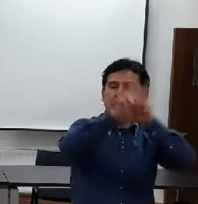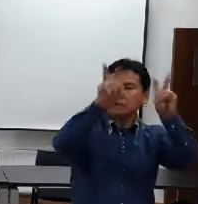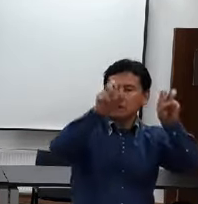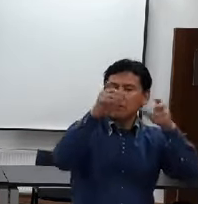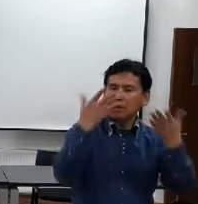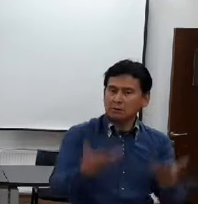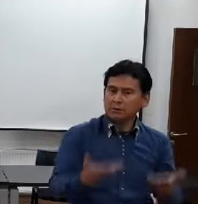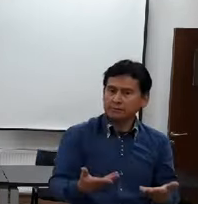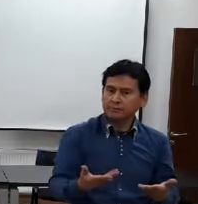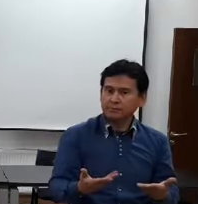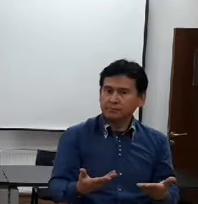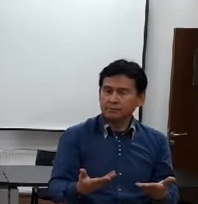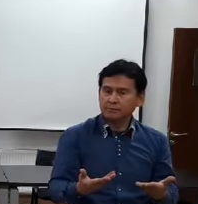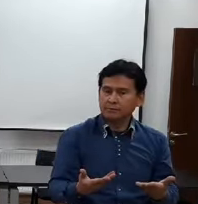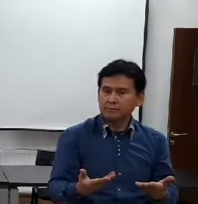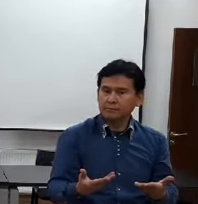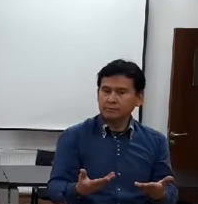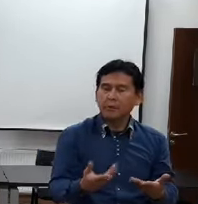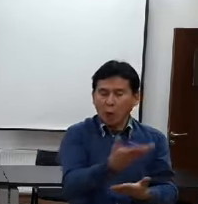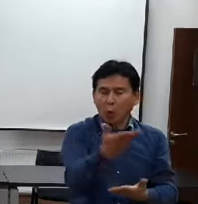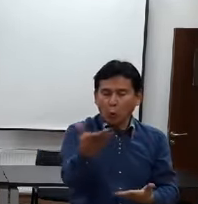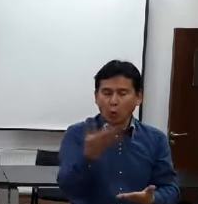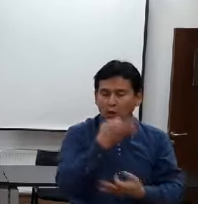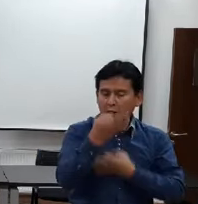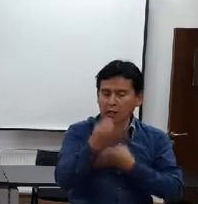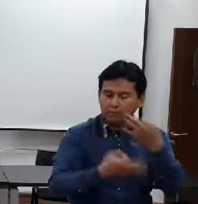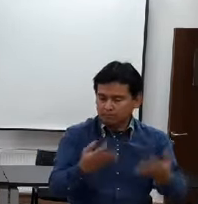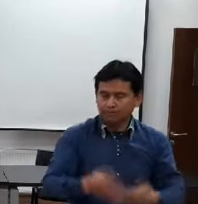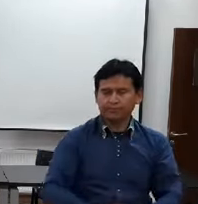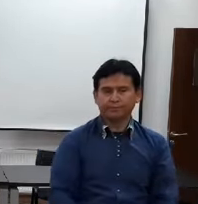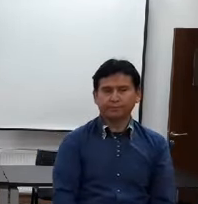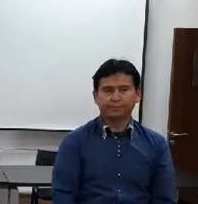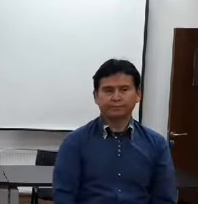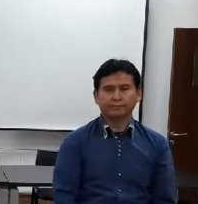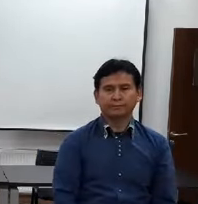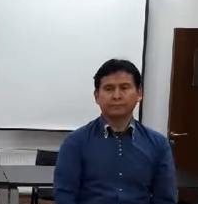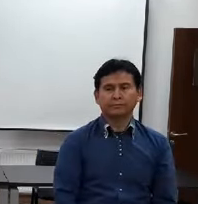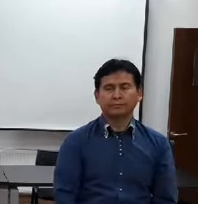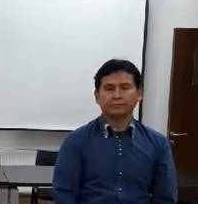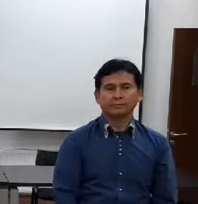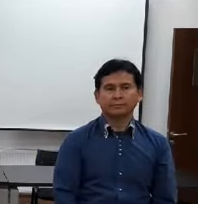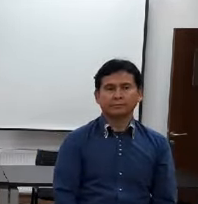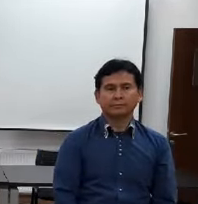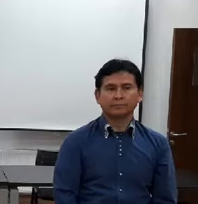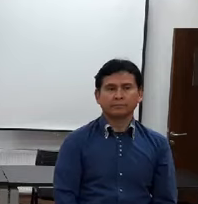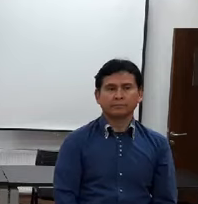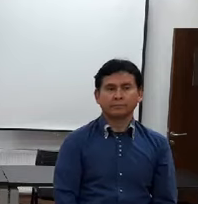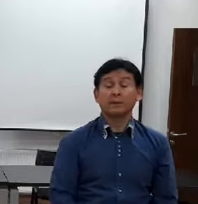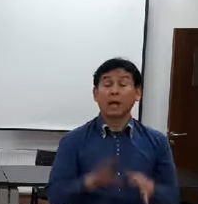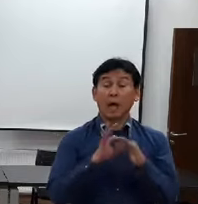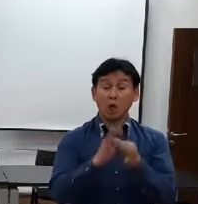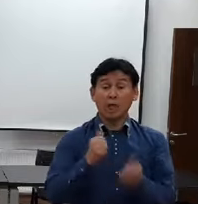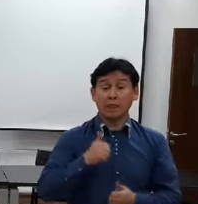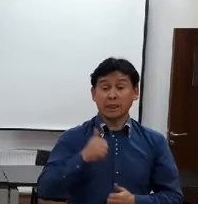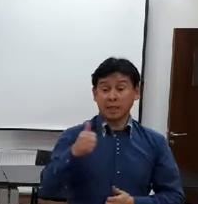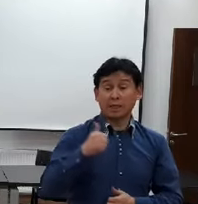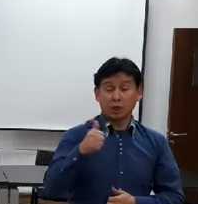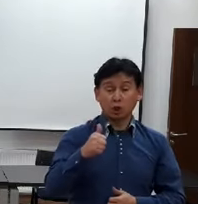al punto que usted nos consulta respecto nos invitamos al director del hospital